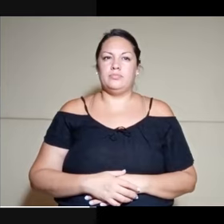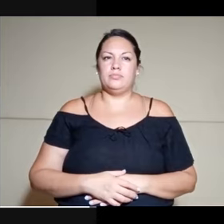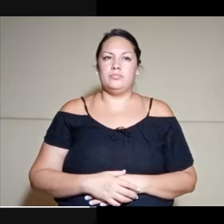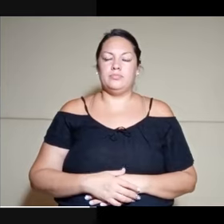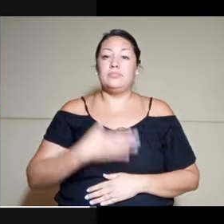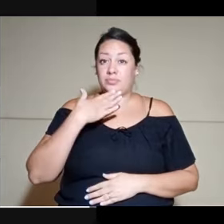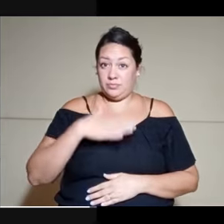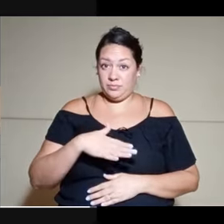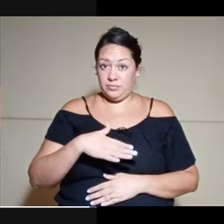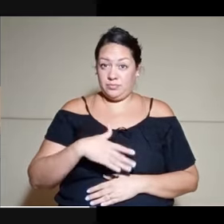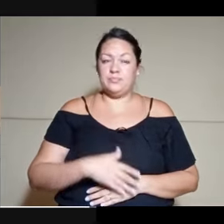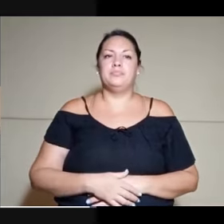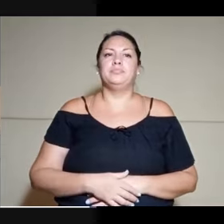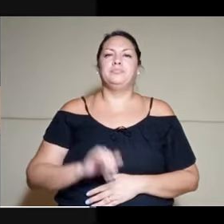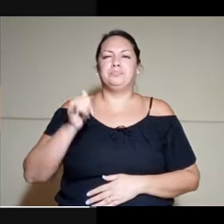¿Sí?